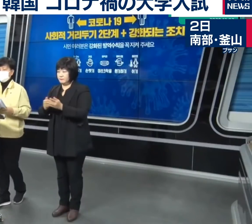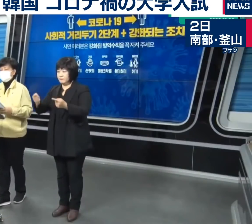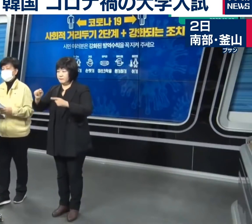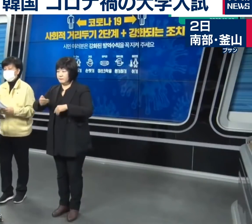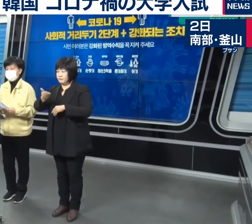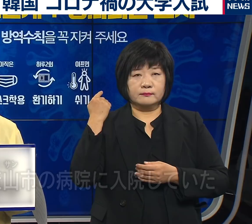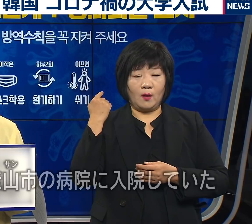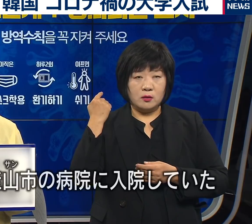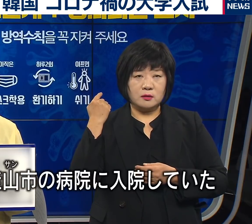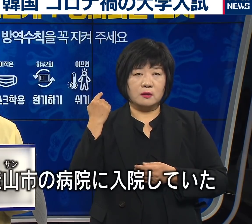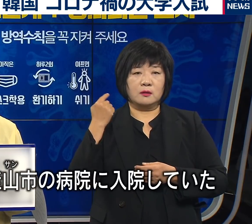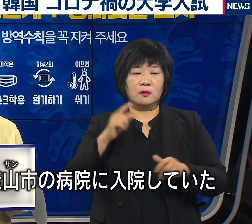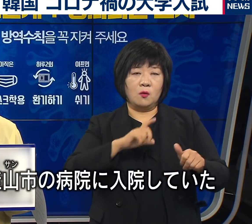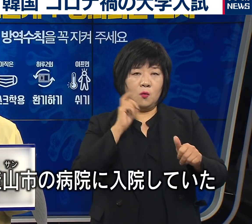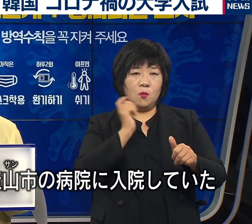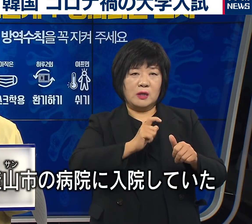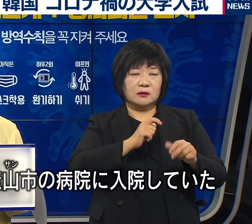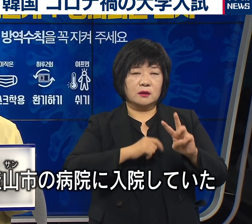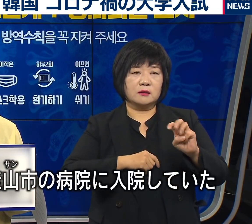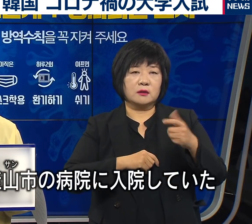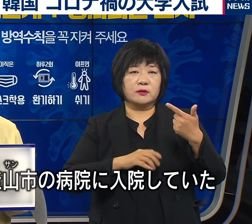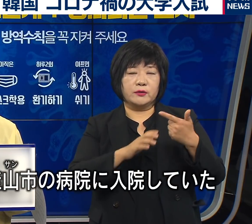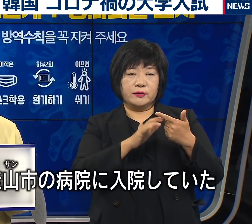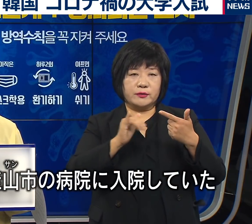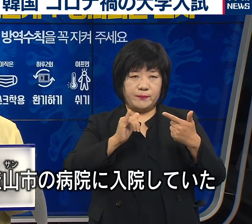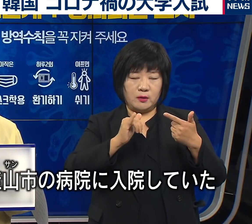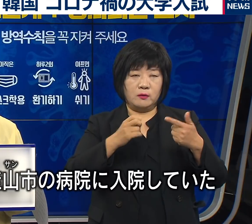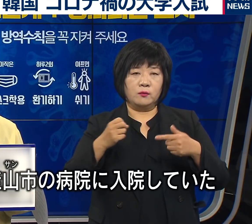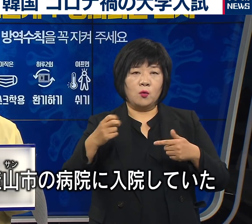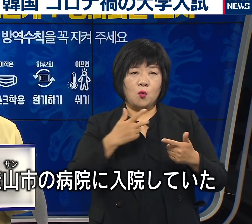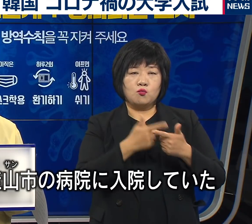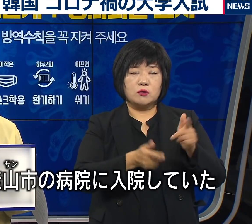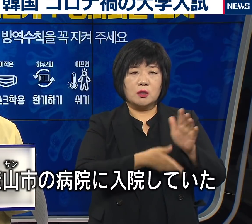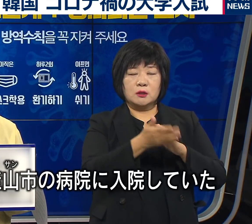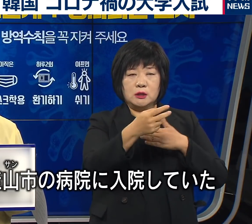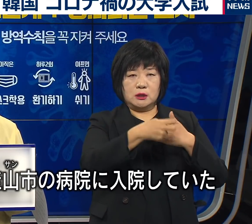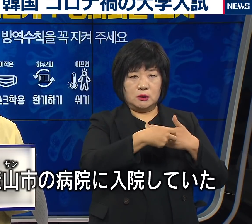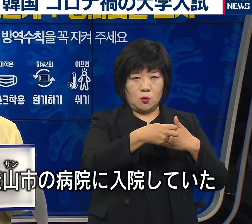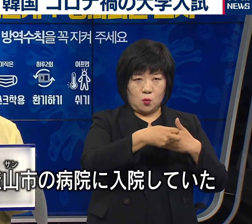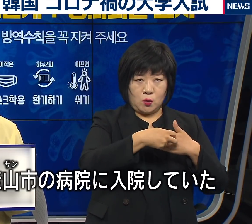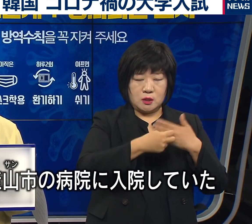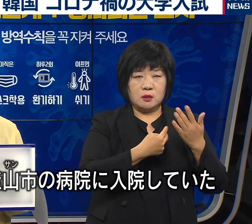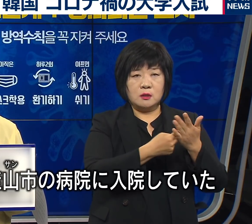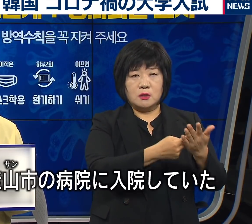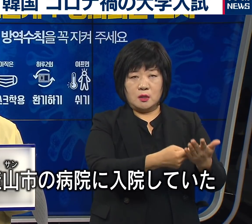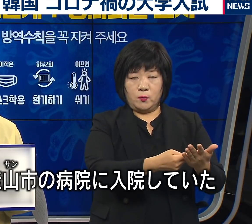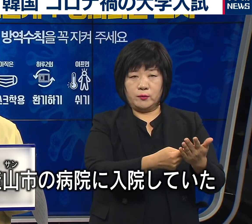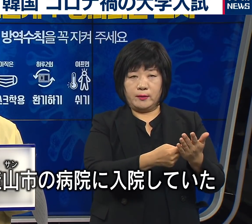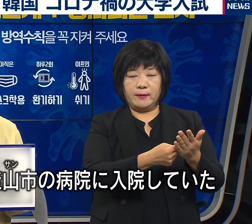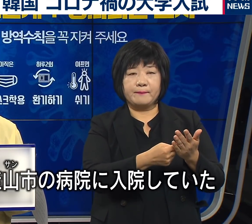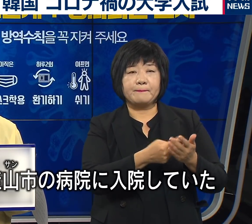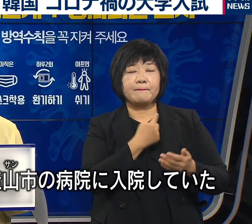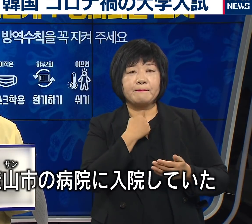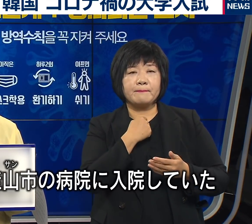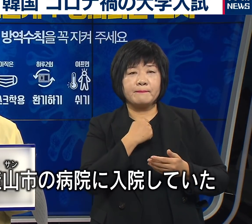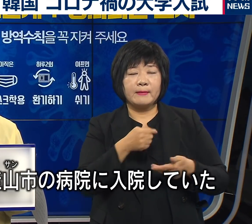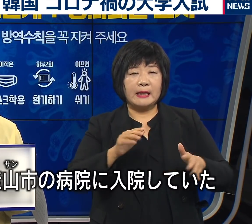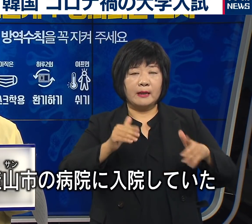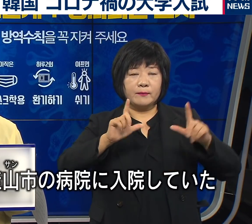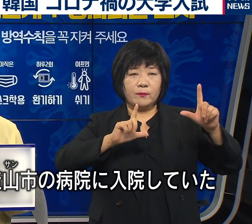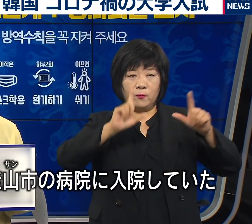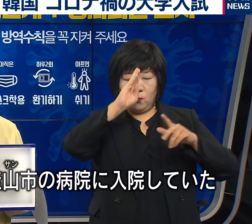아 확진 자 36명 가 부산 어려운 의 이번에 계셨던 경정 환자